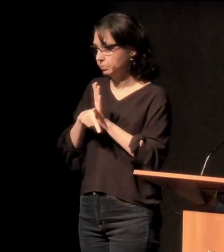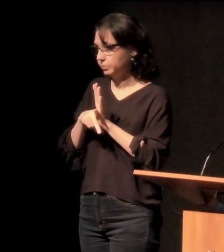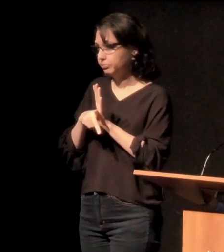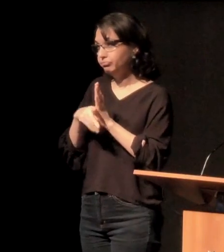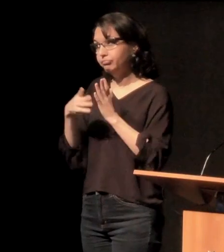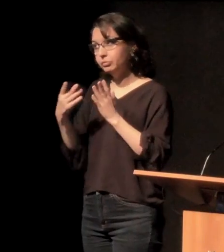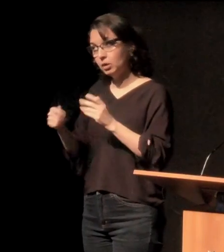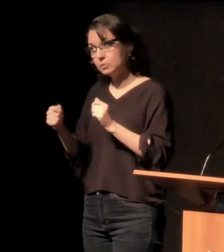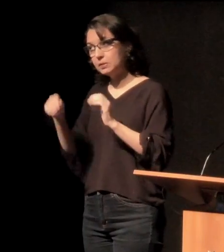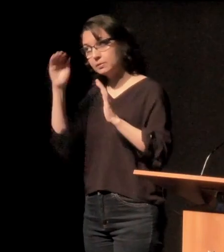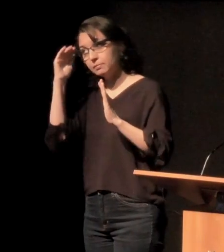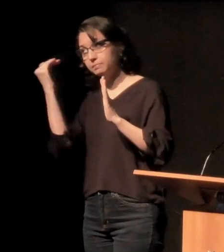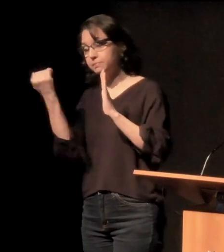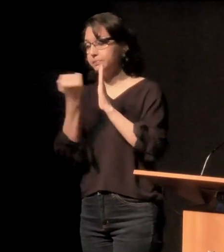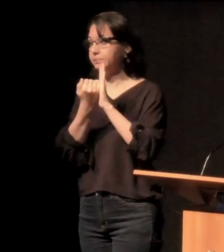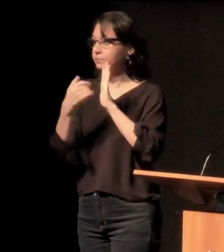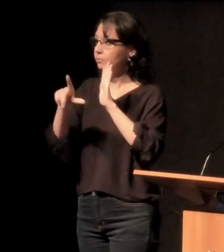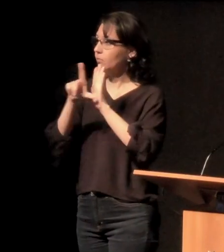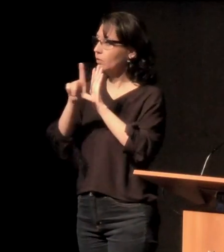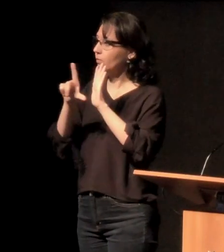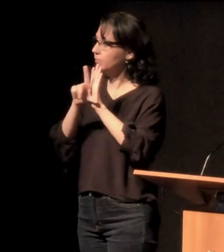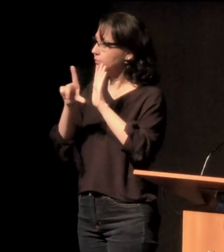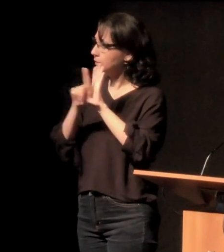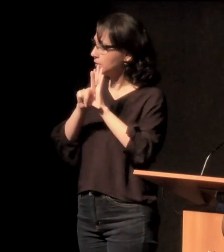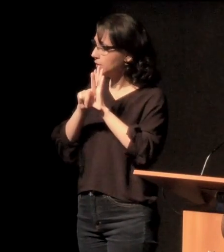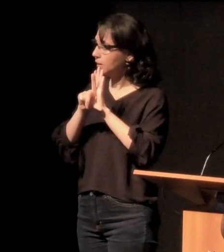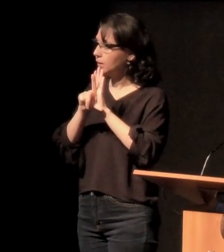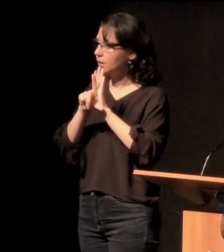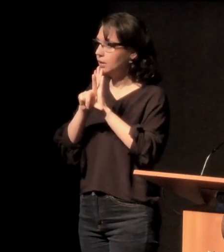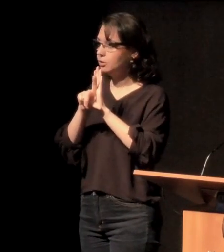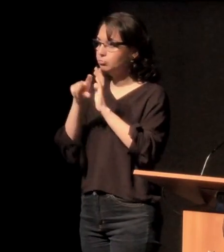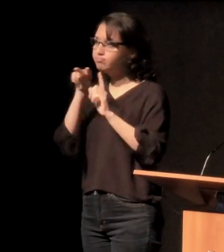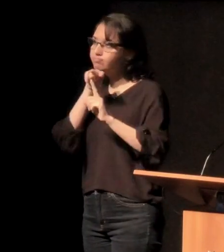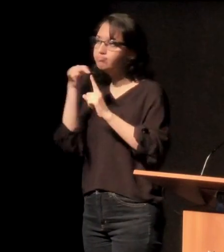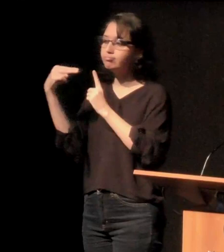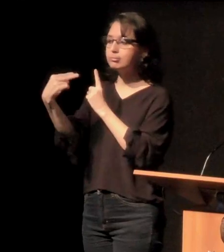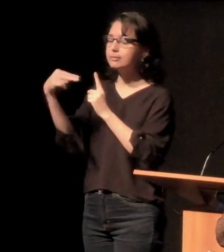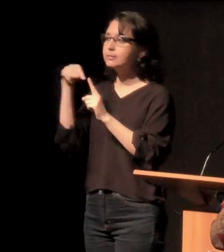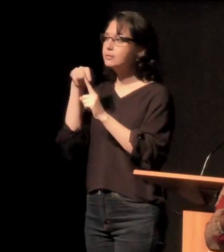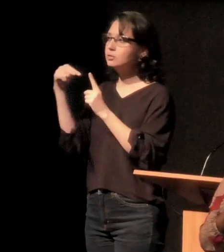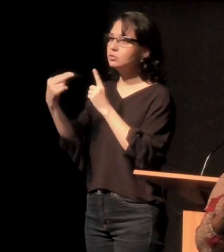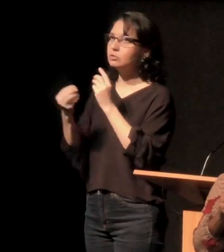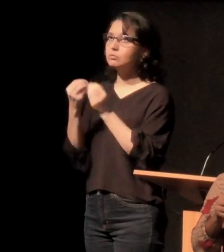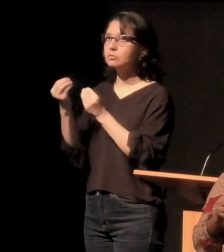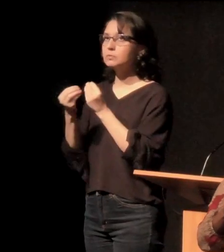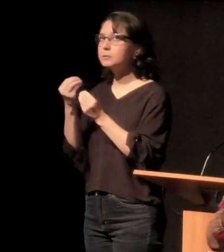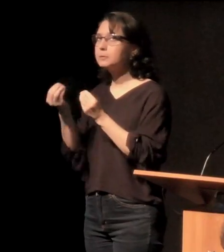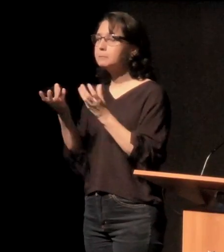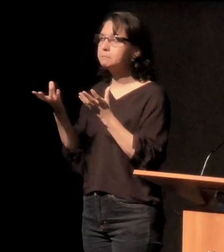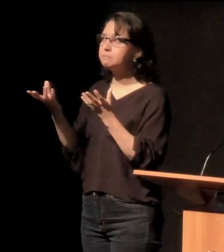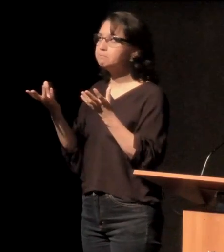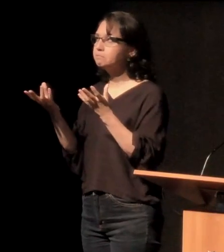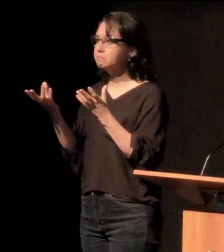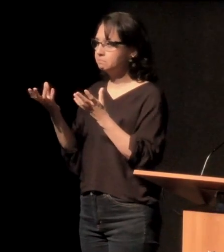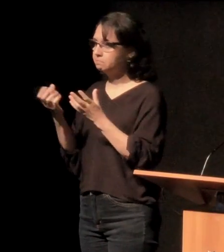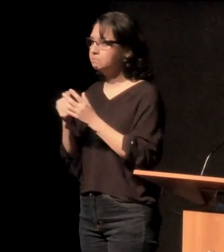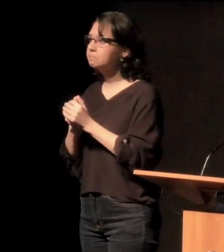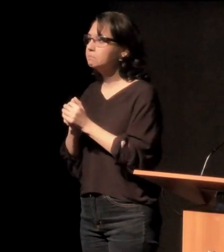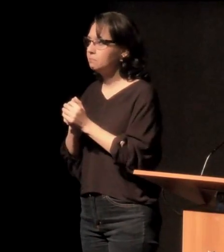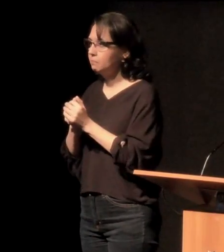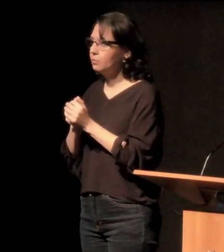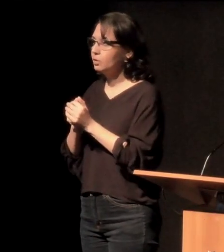aplicá-la é numa perspectiva nem sei falar é qual é o termo né mas aplicá-la